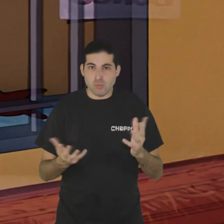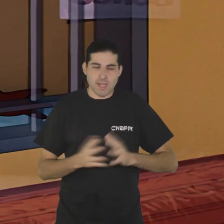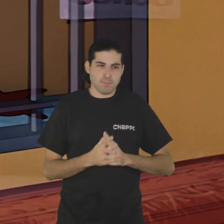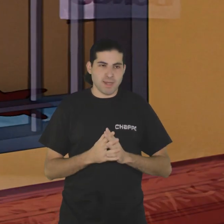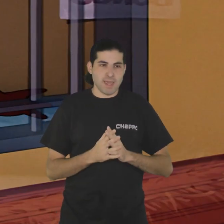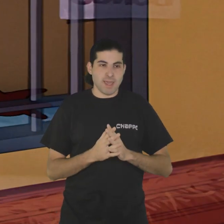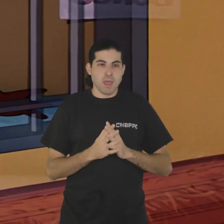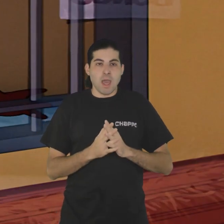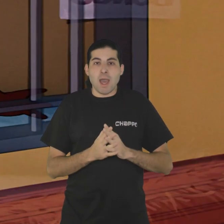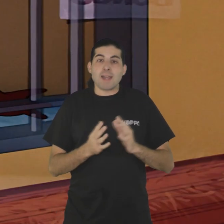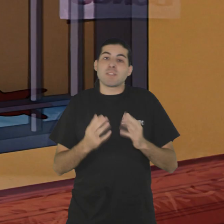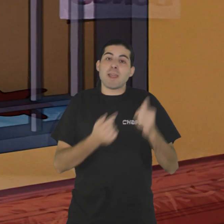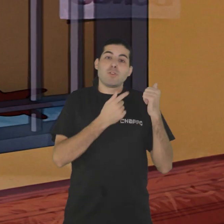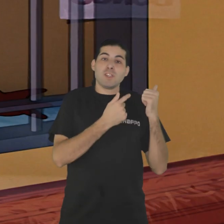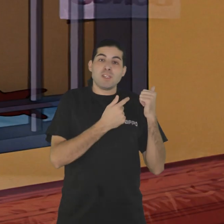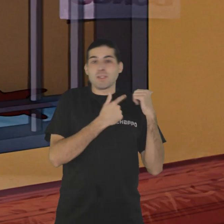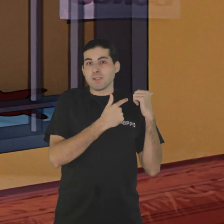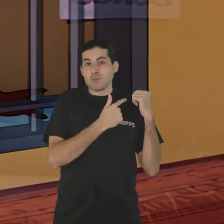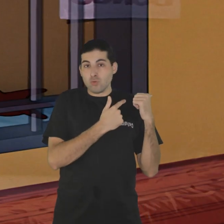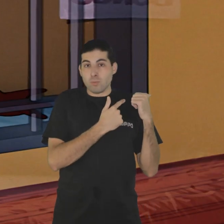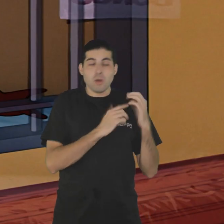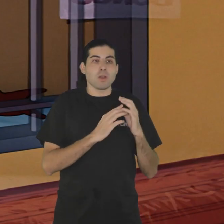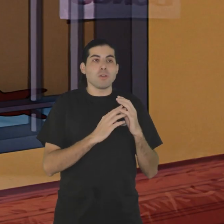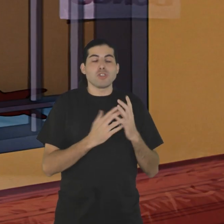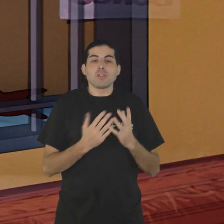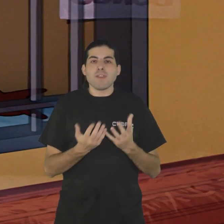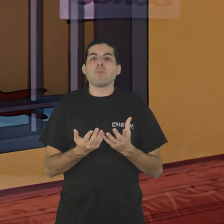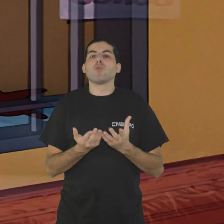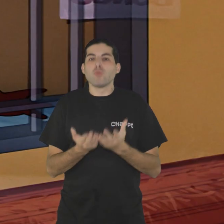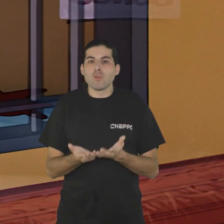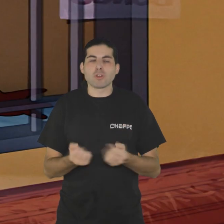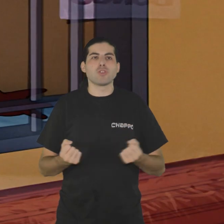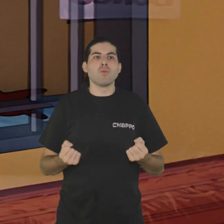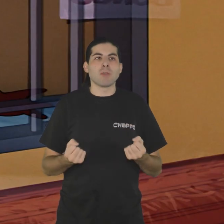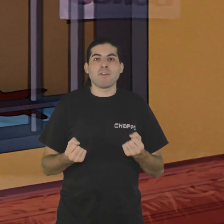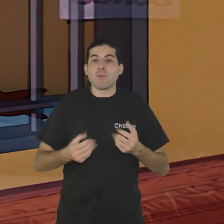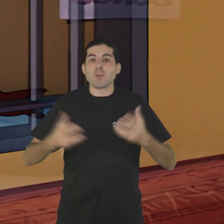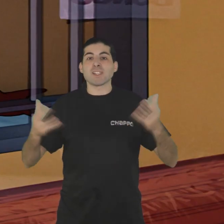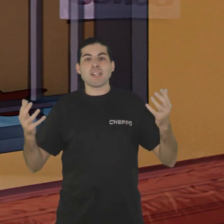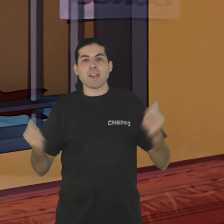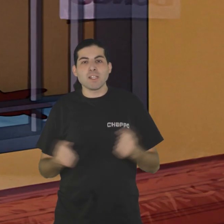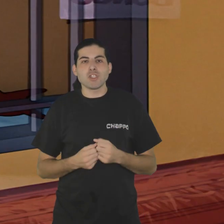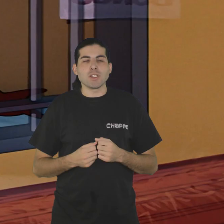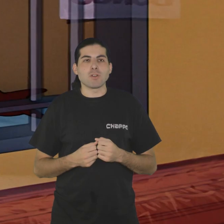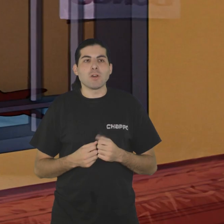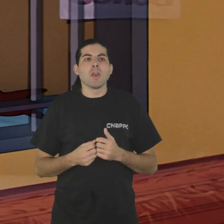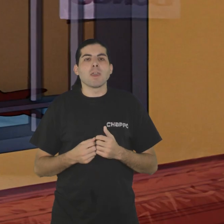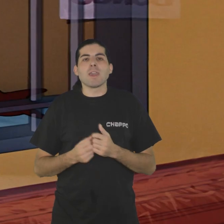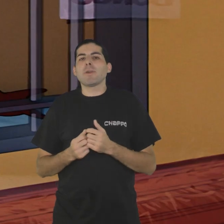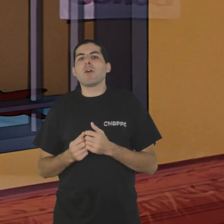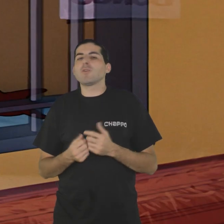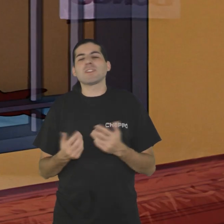mi è piaciuta perché, a dispetto di Dumbo, noi ci ritroviamo con un orso, una famosa star del